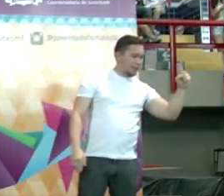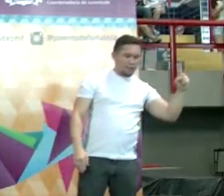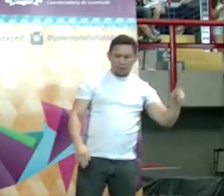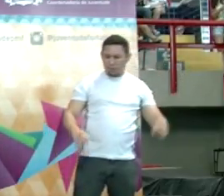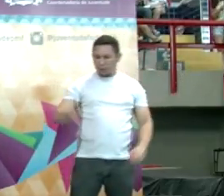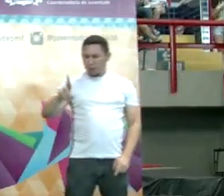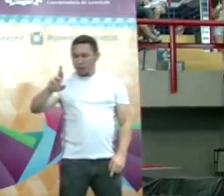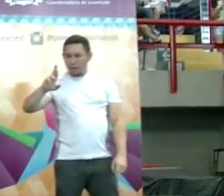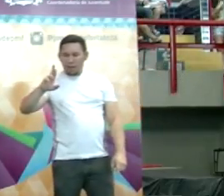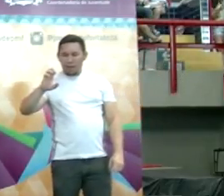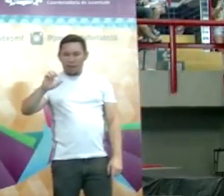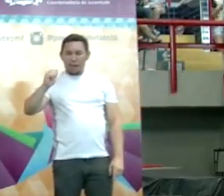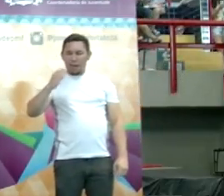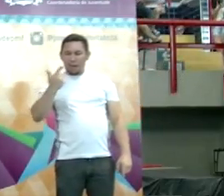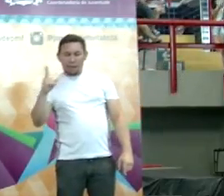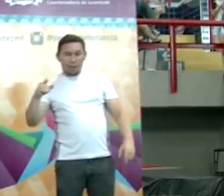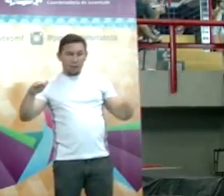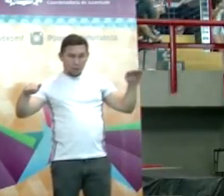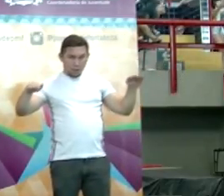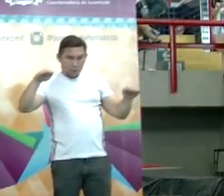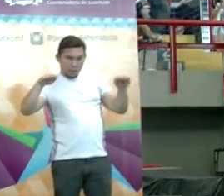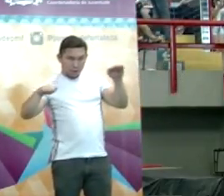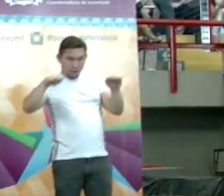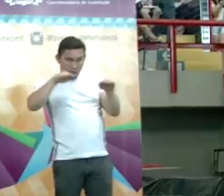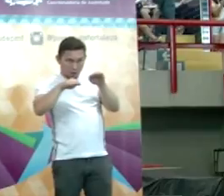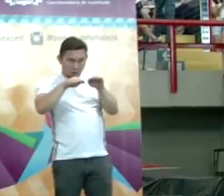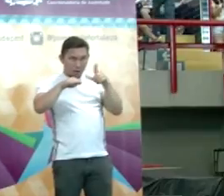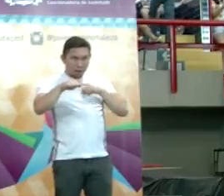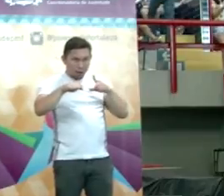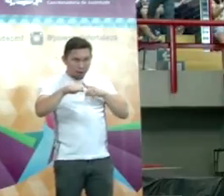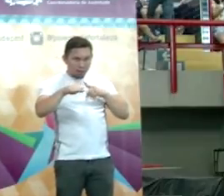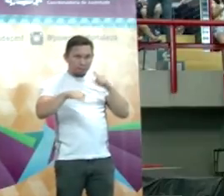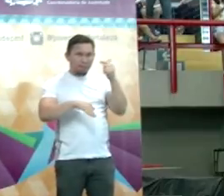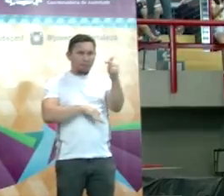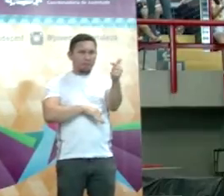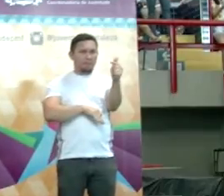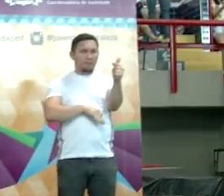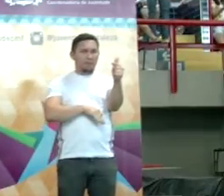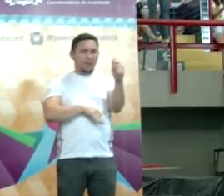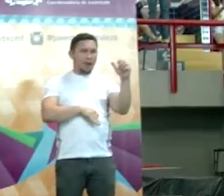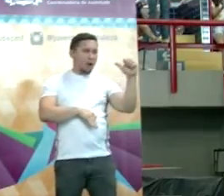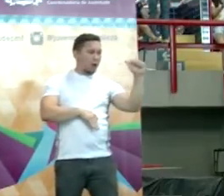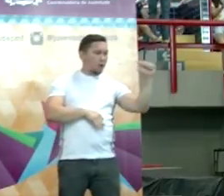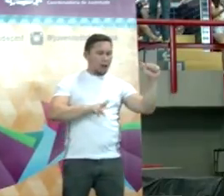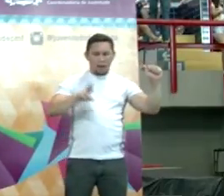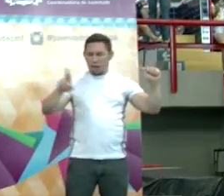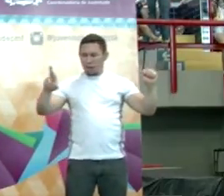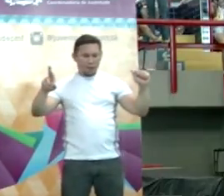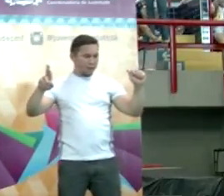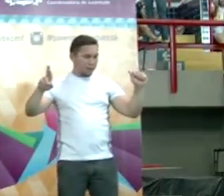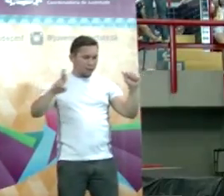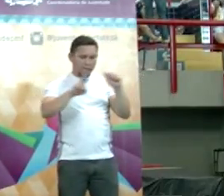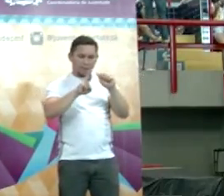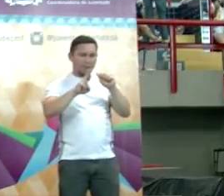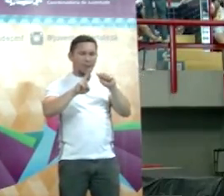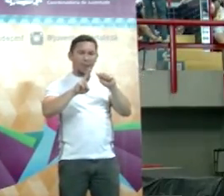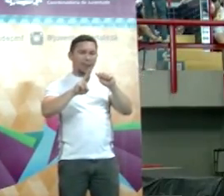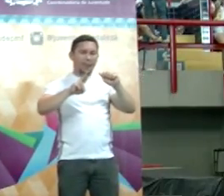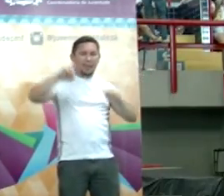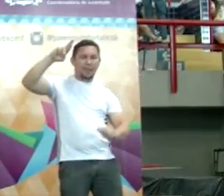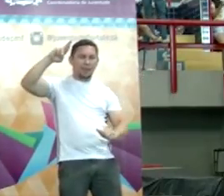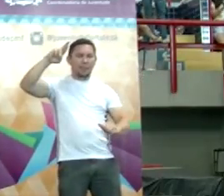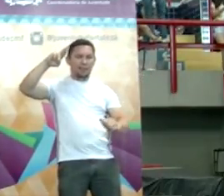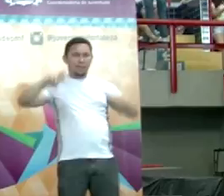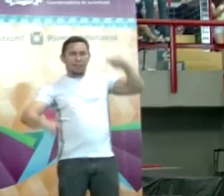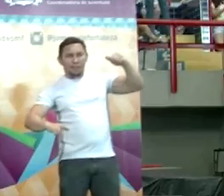não se equilibram. Lembra que eu falei? Eu disse que ação e reação não se equilibram. Então vamos lá.